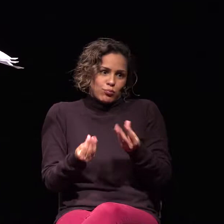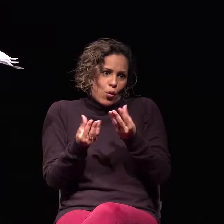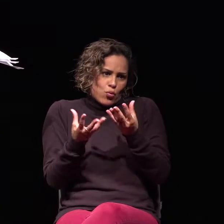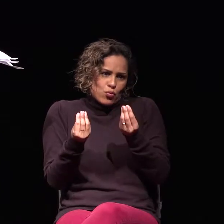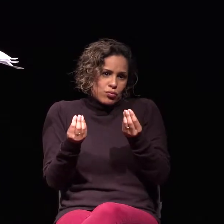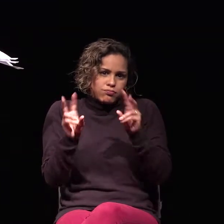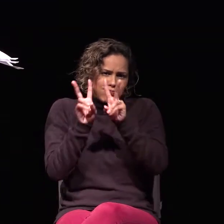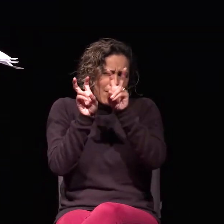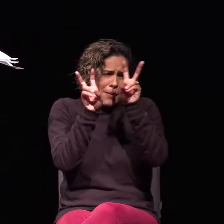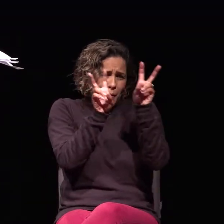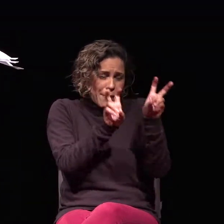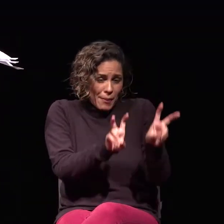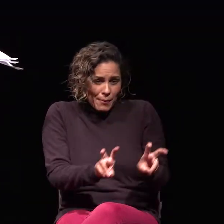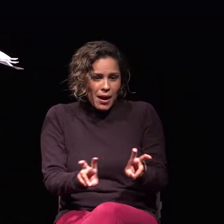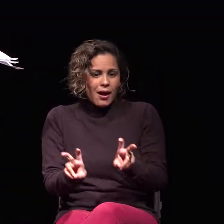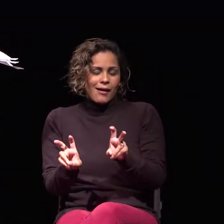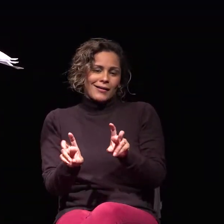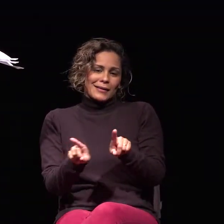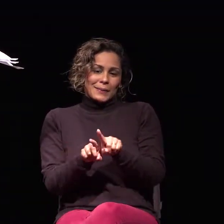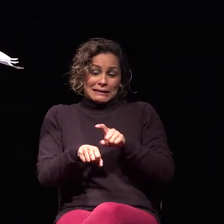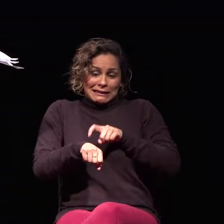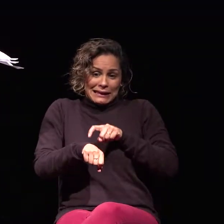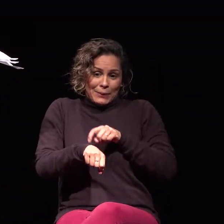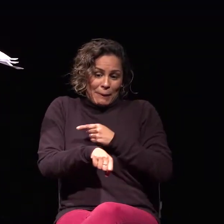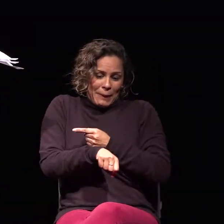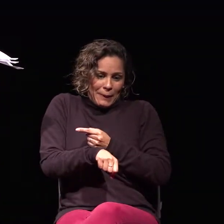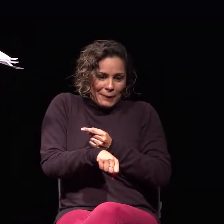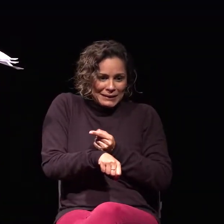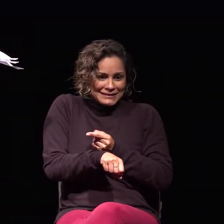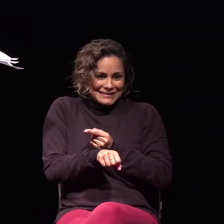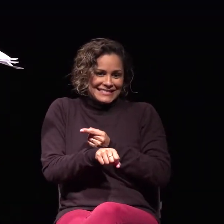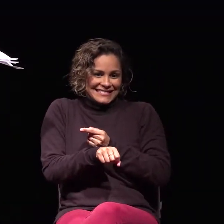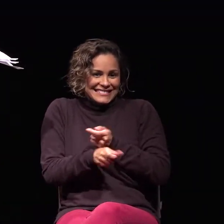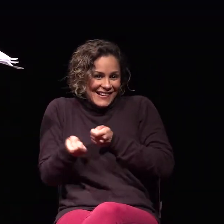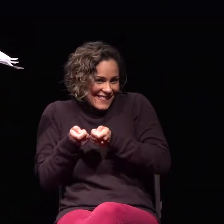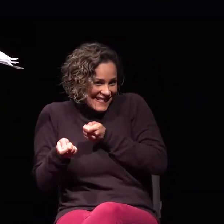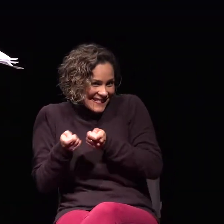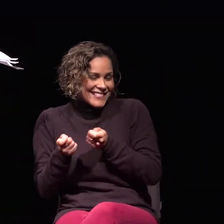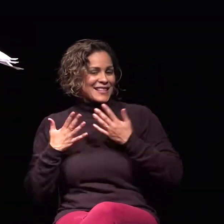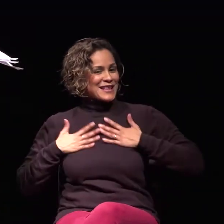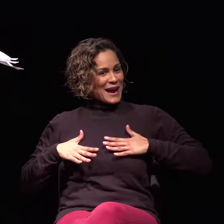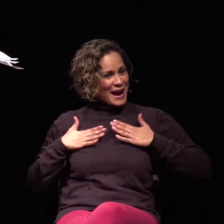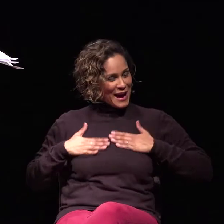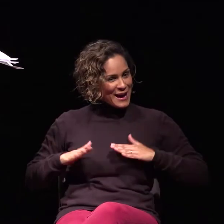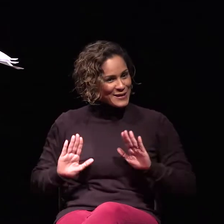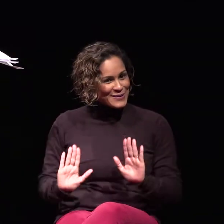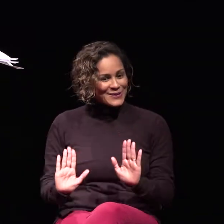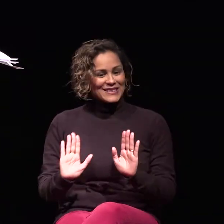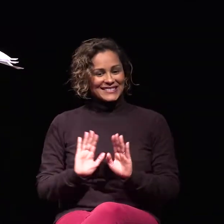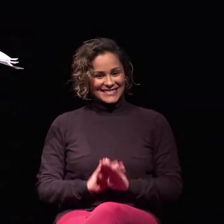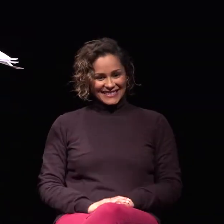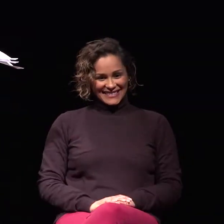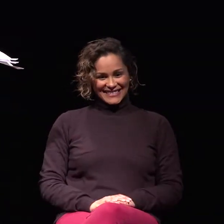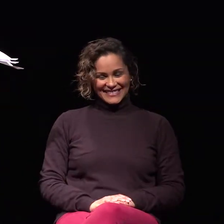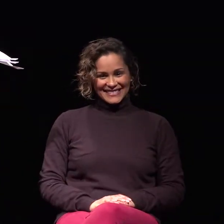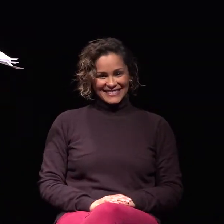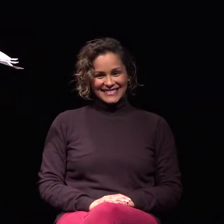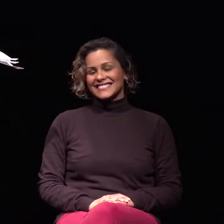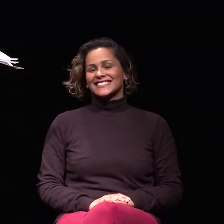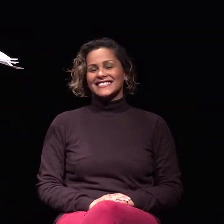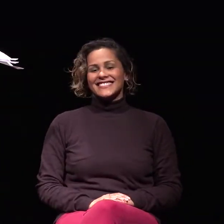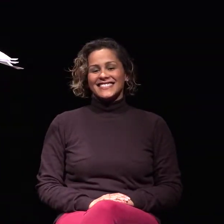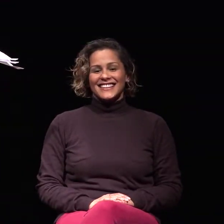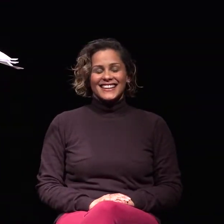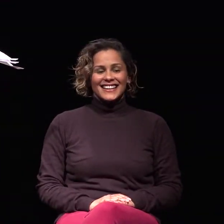para falar. Segundo, que o tempo aqui é controlado, então tem que ir com calma. Então, seguindo aqui, o